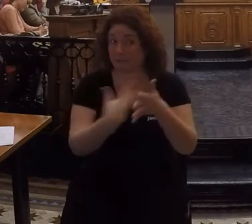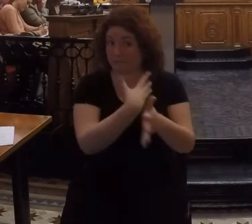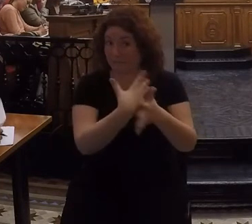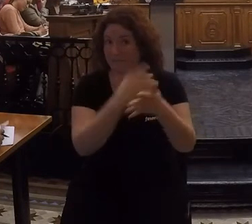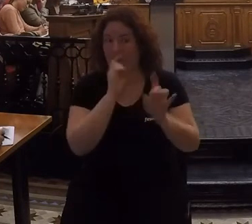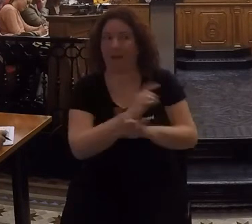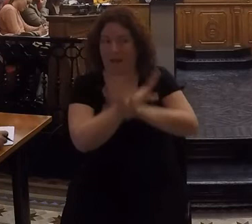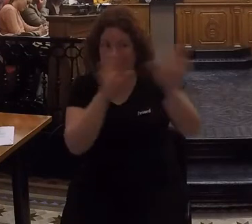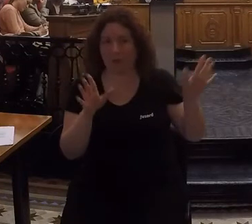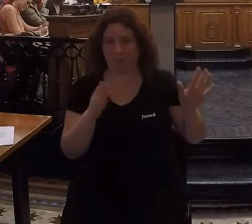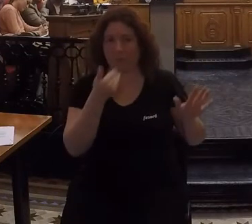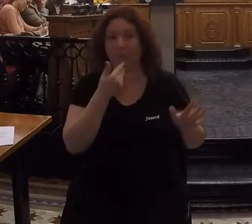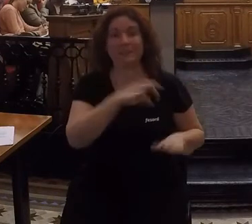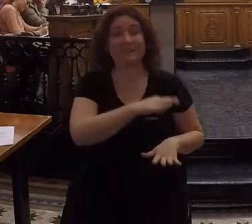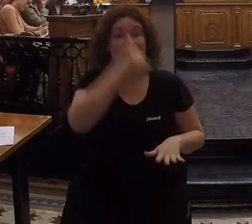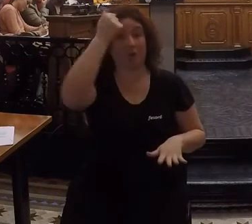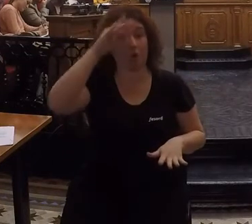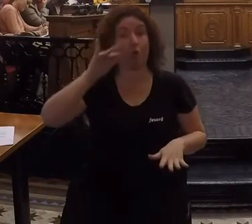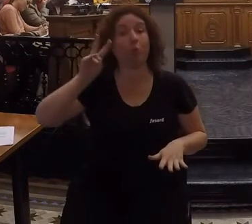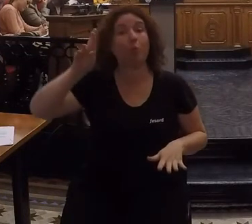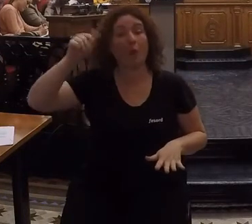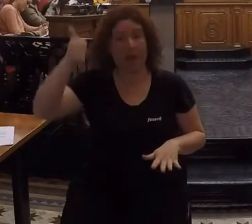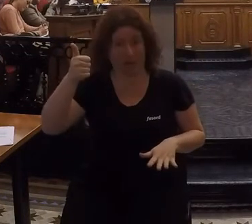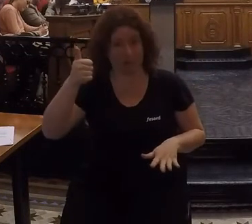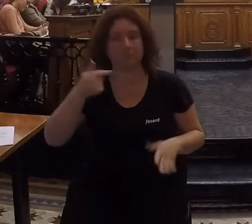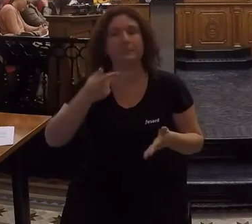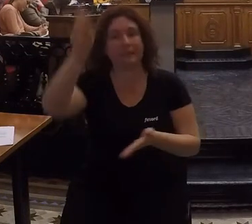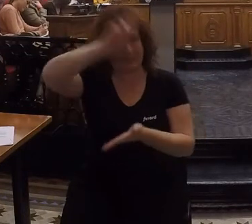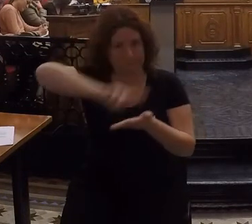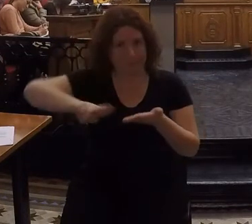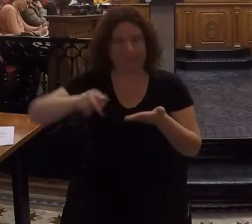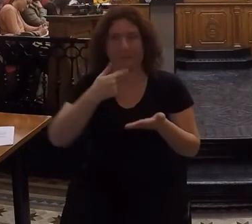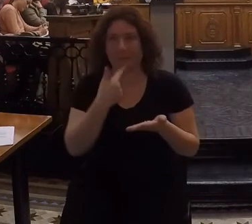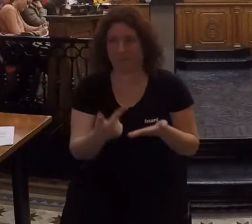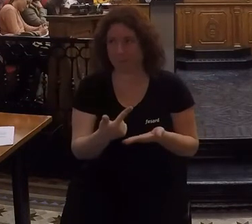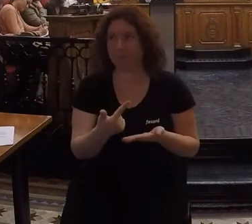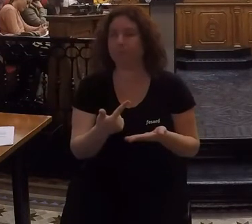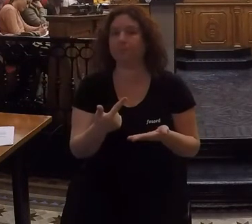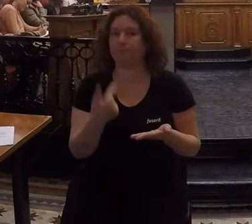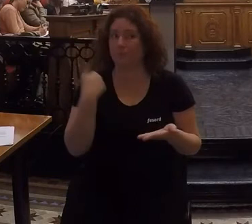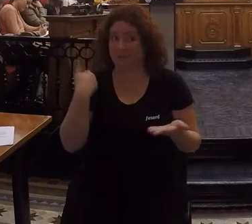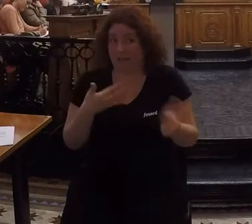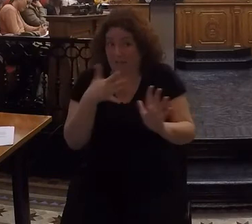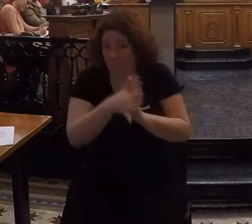señor Durá ha hecho referencia, ha insistido, pese a que yo ya he explicado